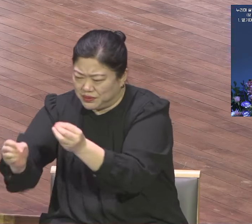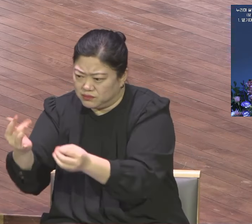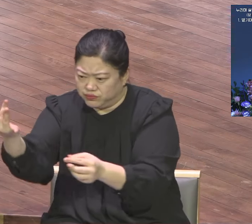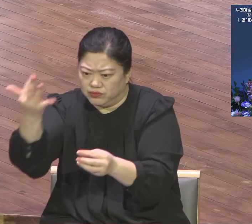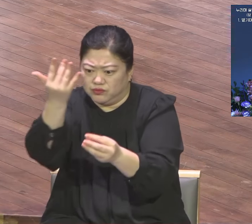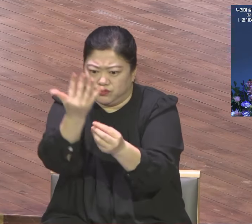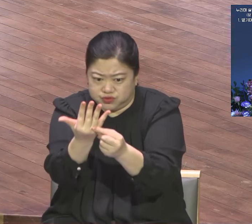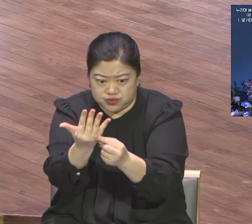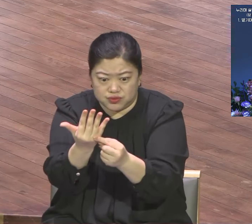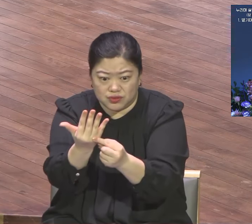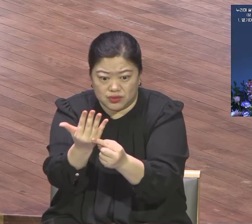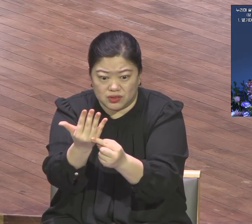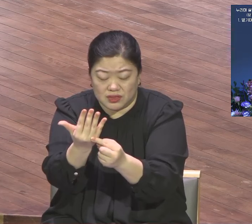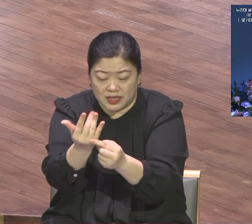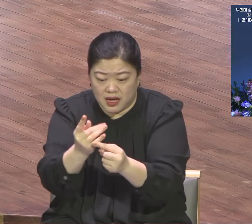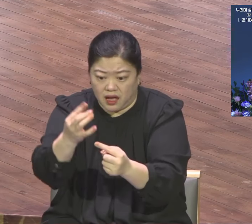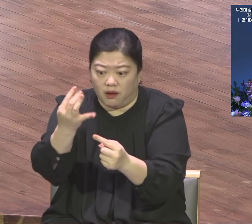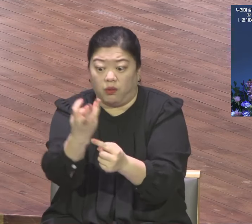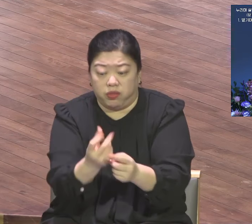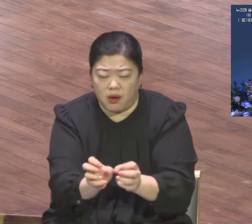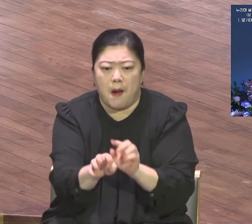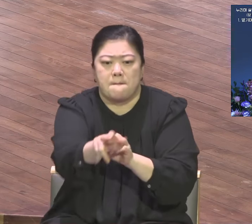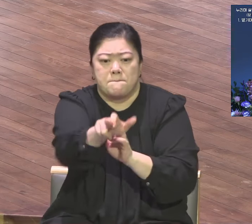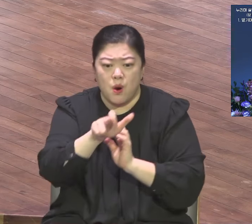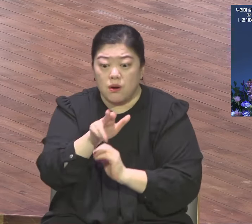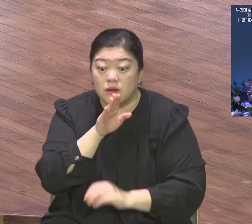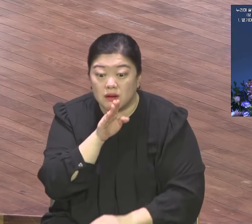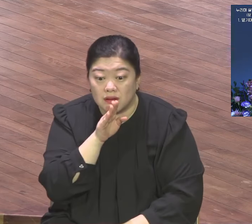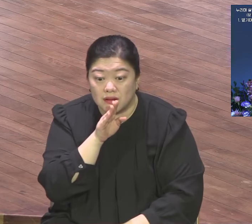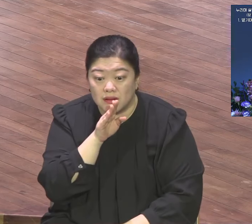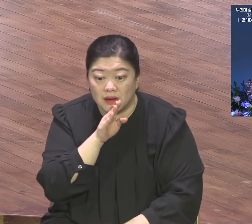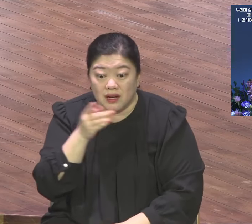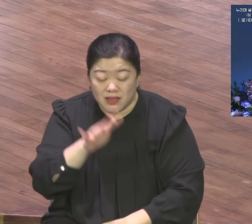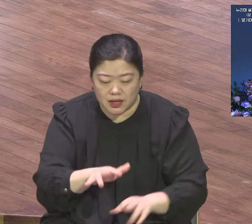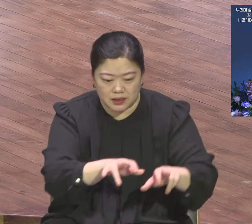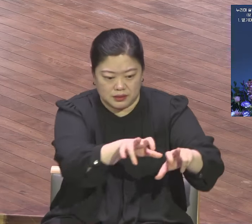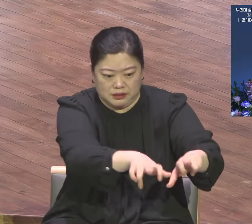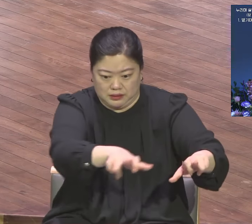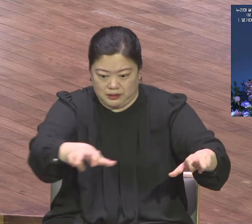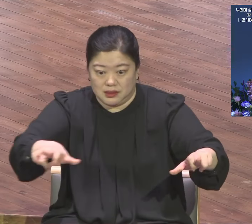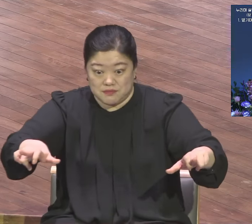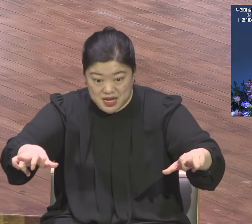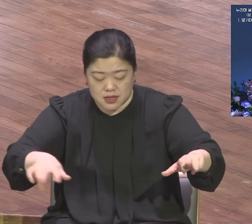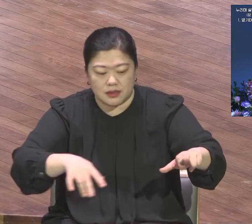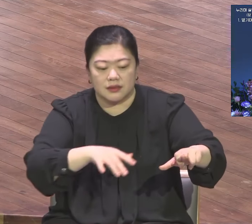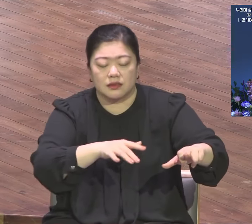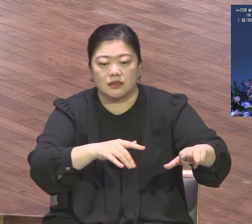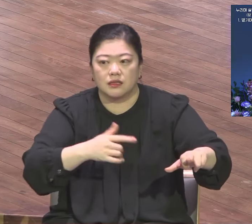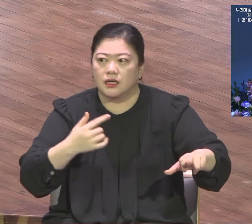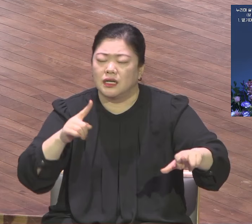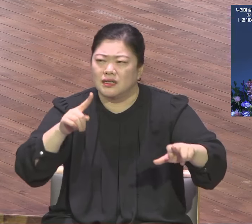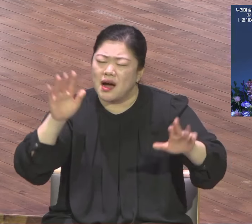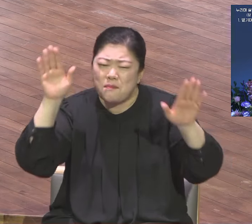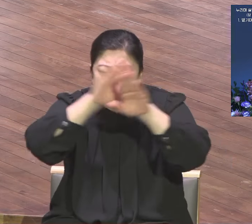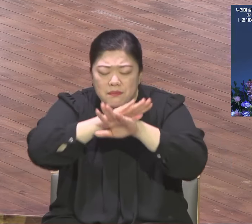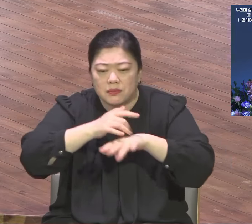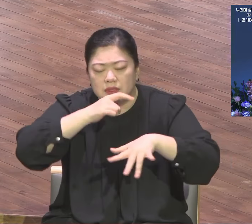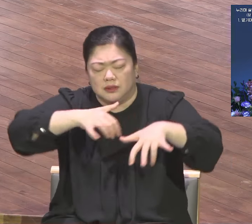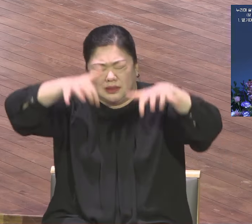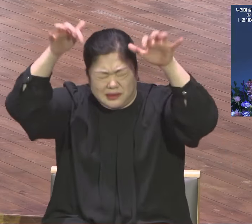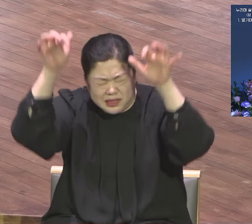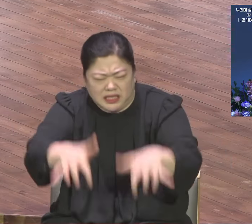움직이지 못해. 대포 바퀴가 진흙구덩이에서 움직이질 않아. 내 앞 나폴레옹